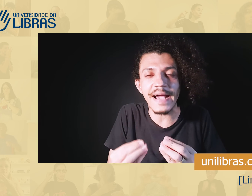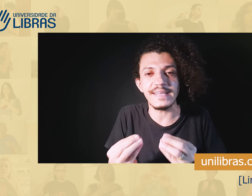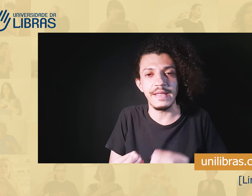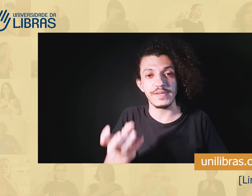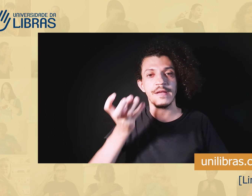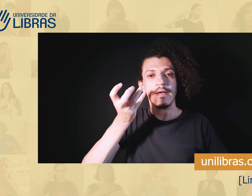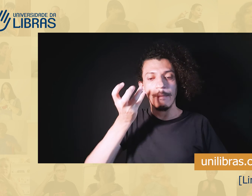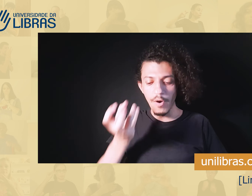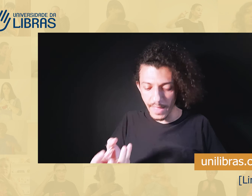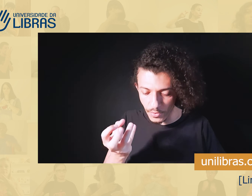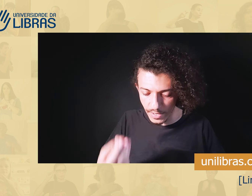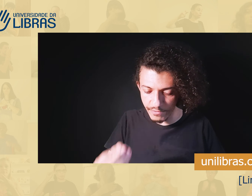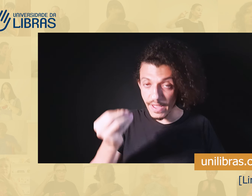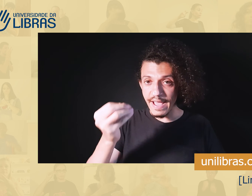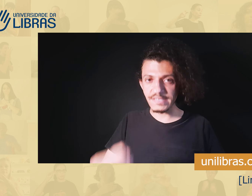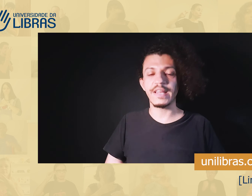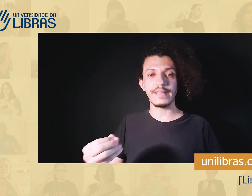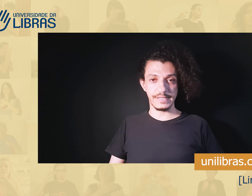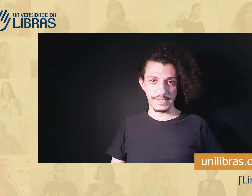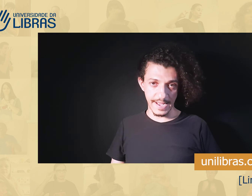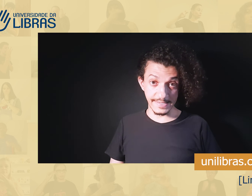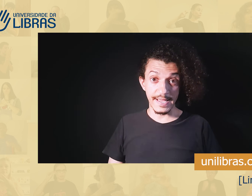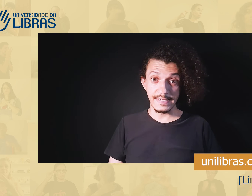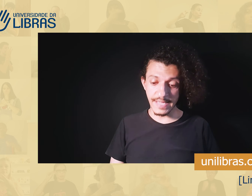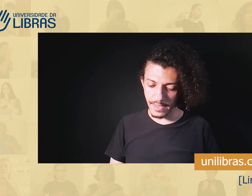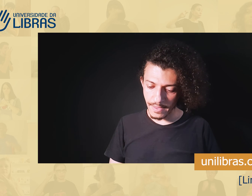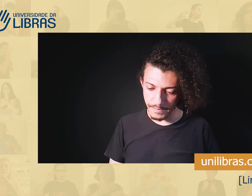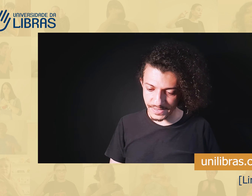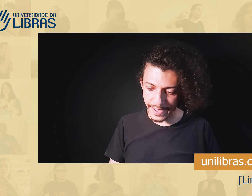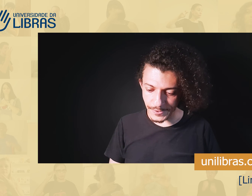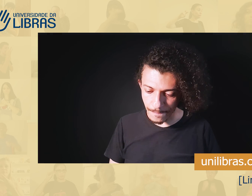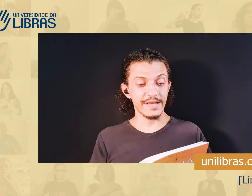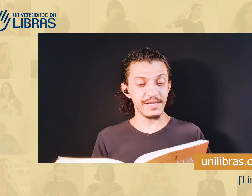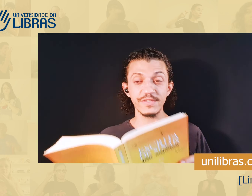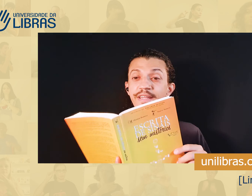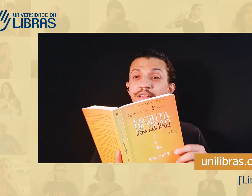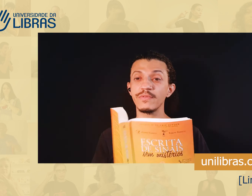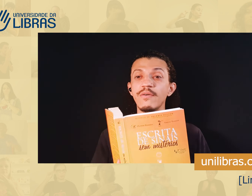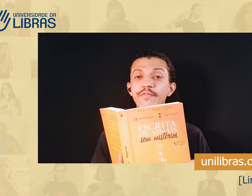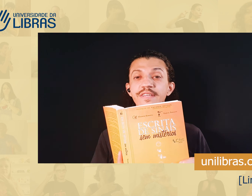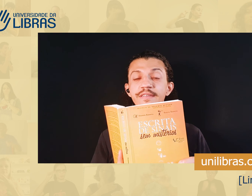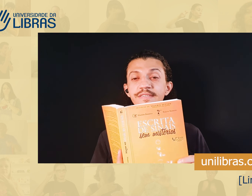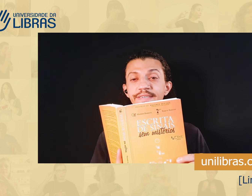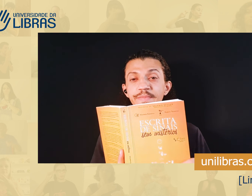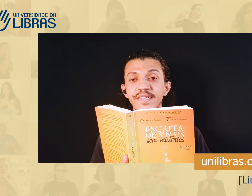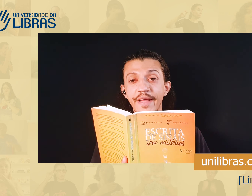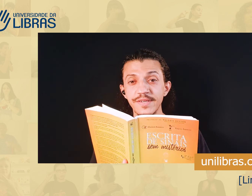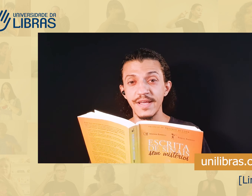na Libras por meio do livro Escrita de Sinais Sem Mistérios. Se você ainda não tem o livro Escrita de Sinais Sem Mistérios, você